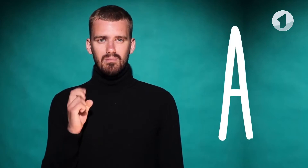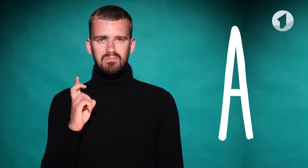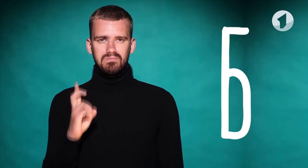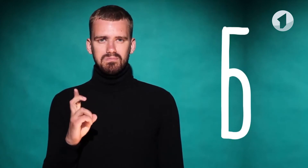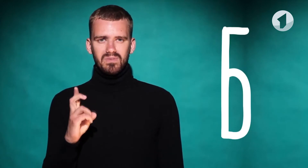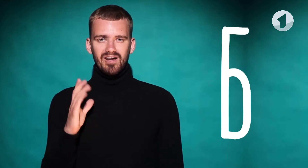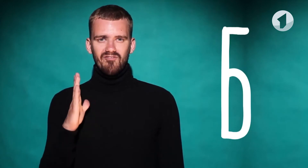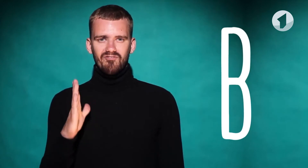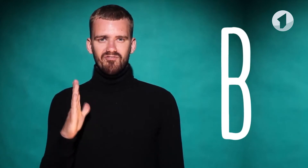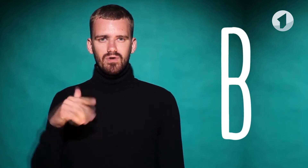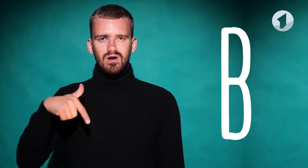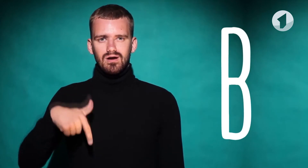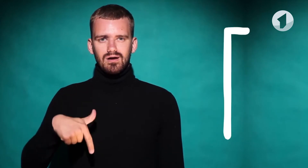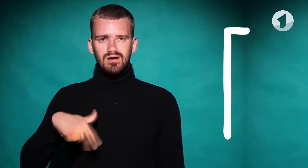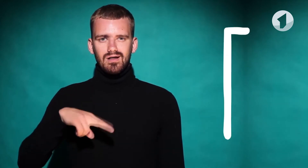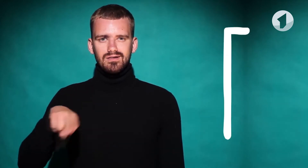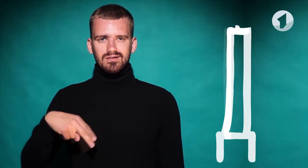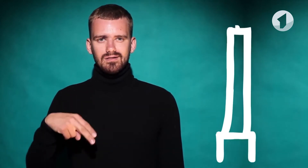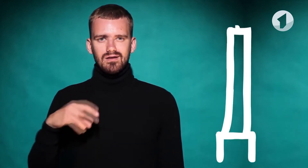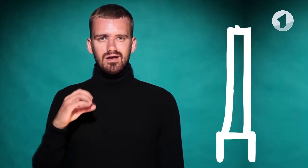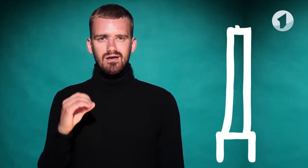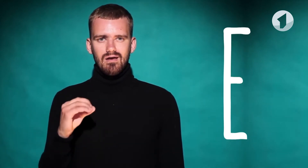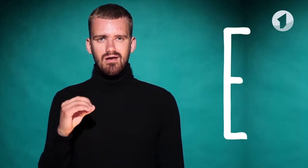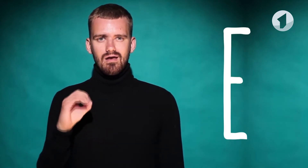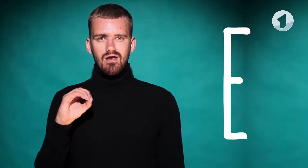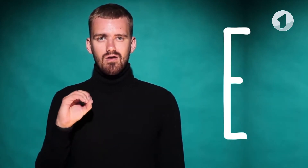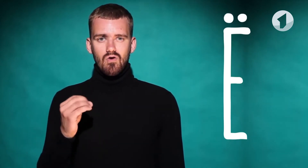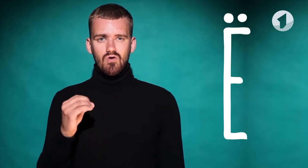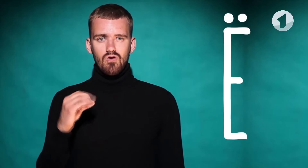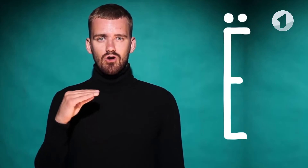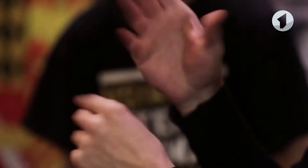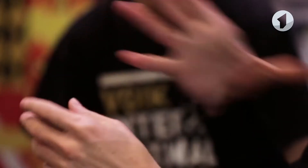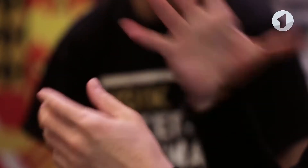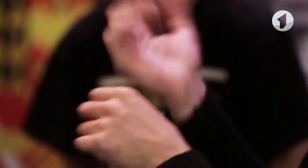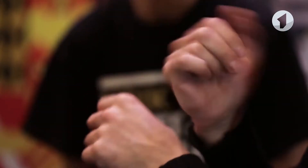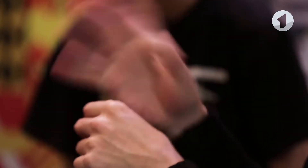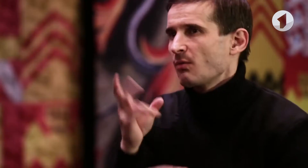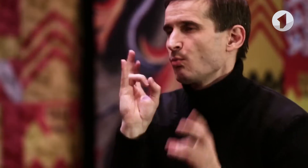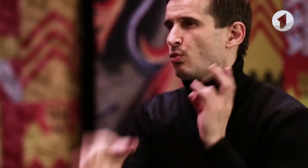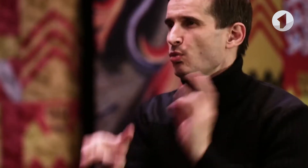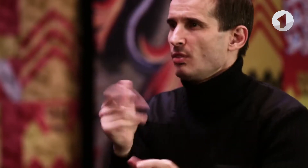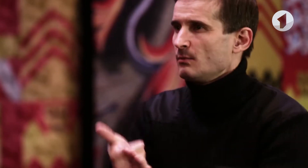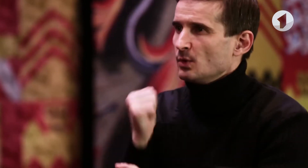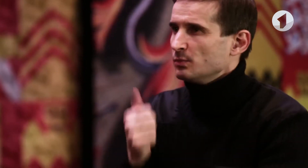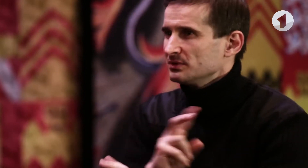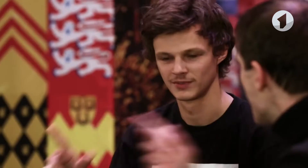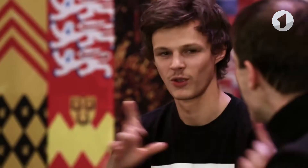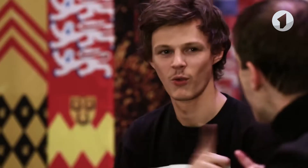жестовом языке не показывают буквы руками, хотя могут. Это долго, поэтому вместо дактильной азбуки используют жестовый